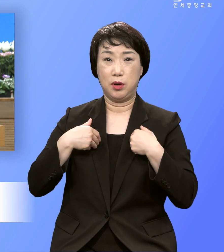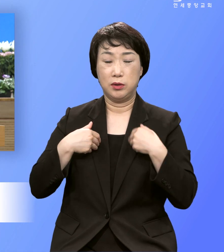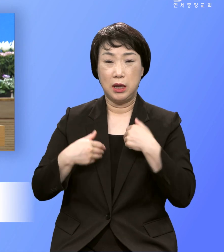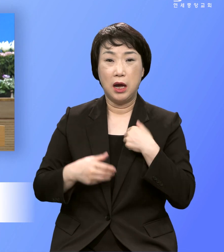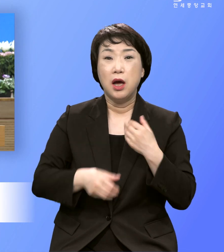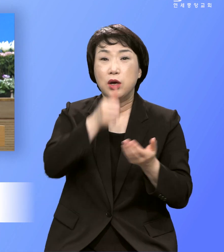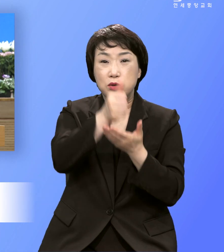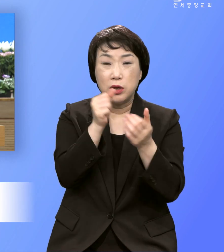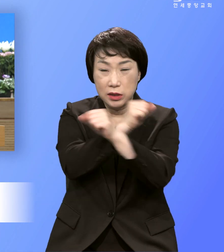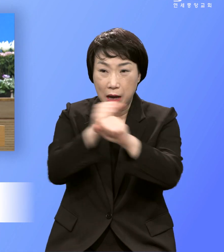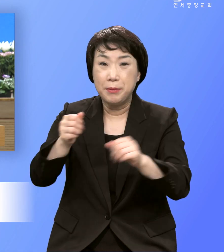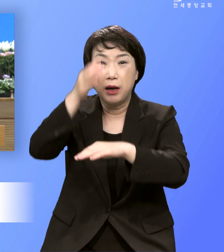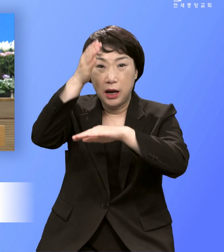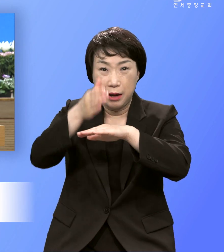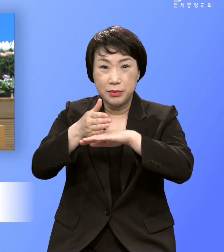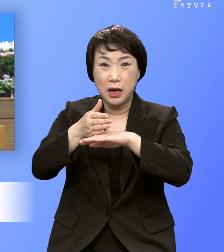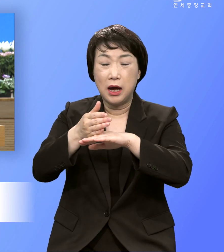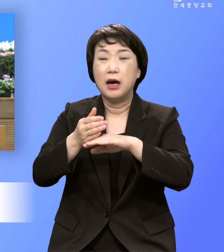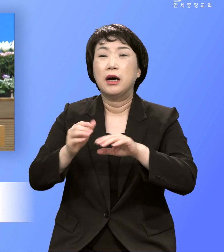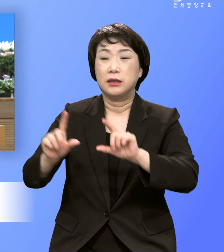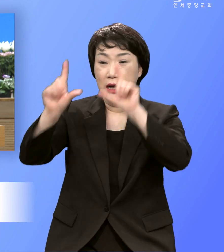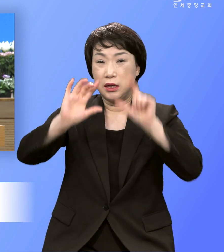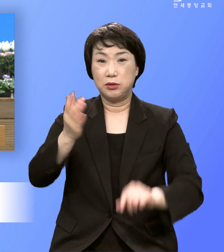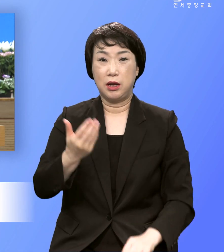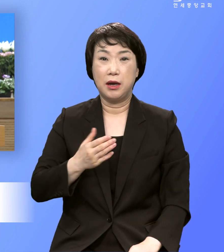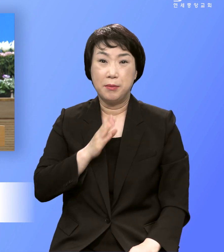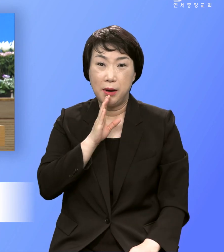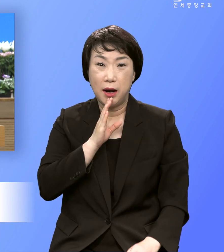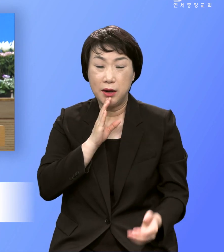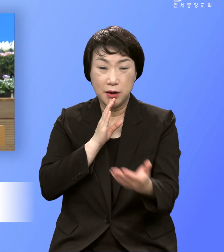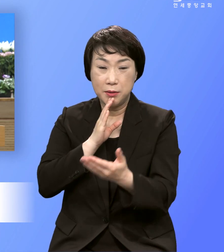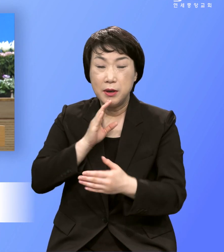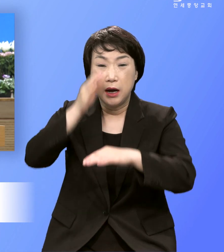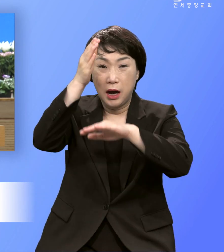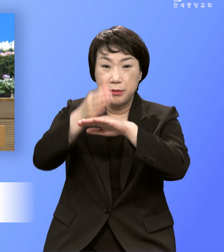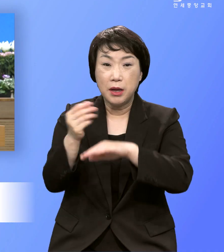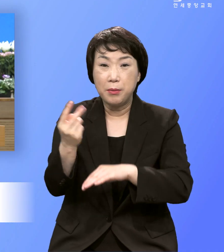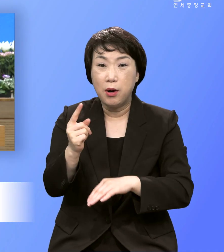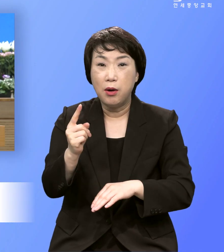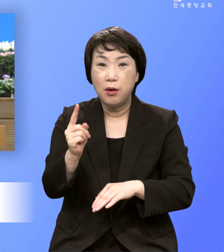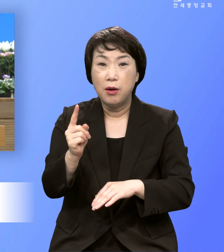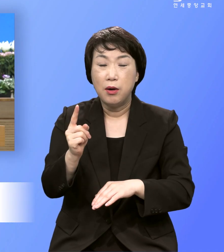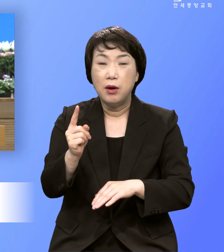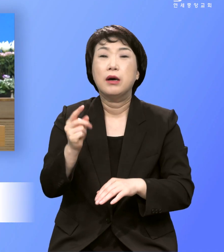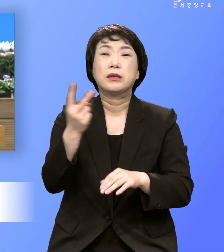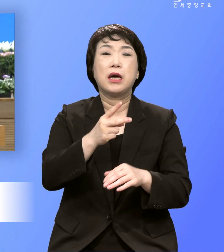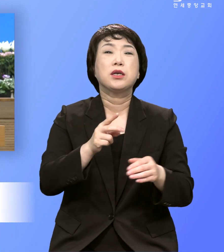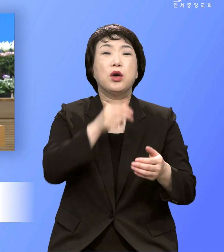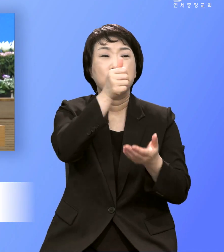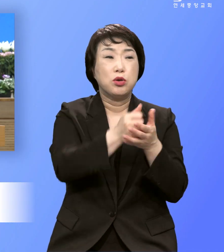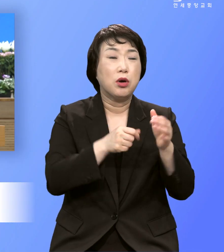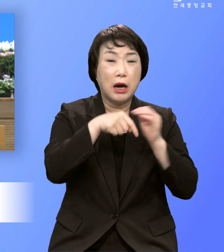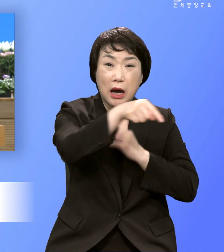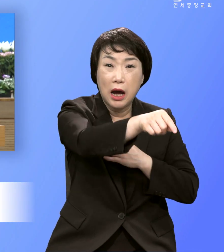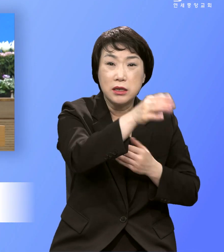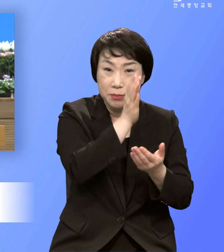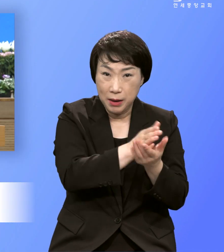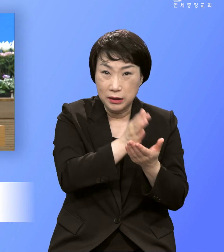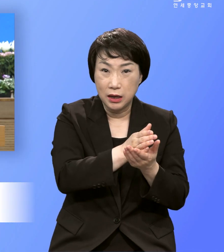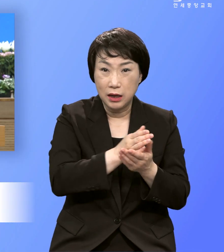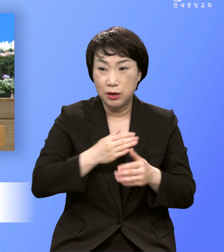제사함 받고 감사하는 것이, 감사하며 다시는 죄로 돌아가지 않는 것이